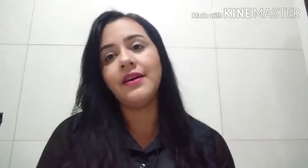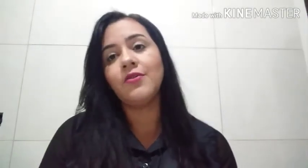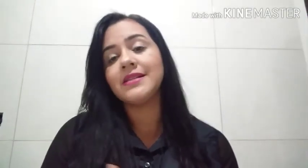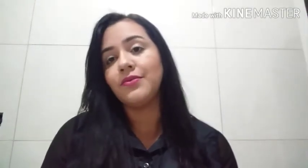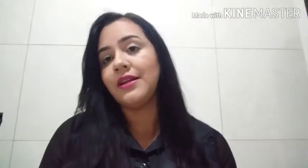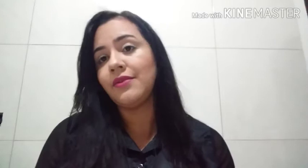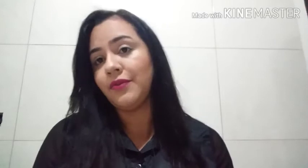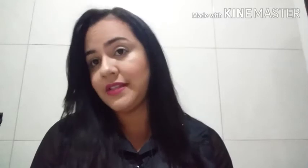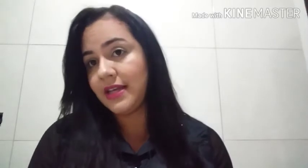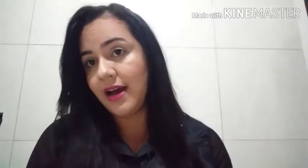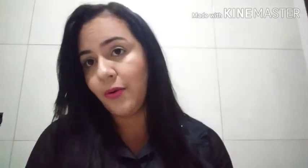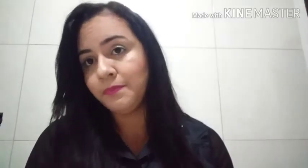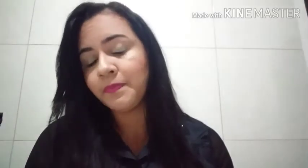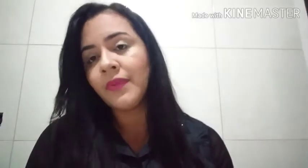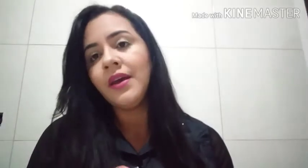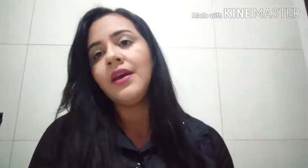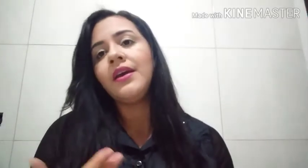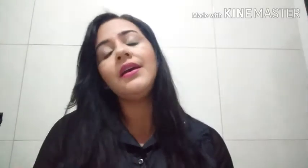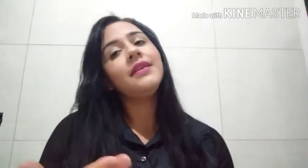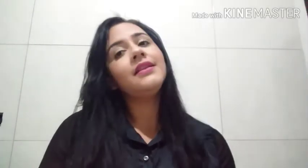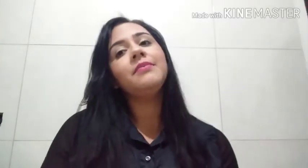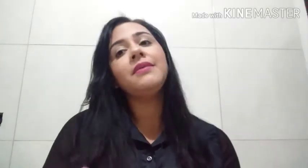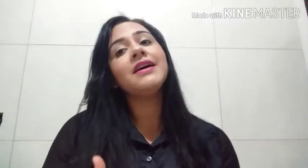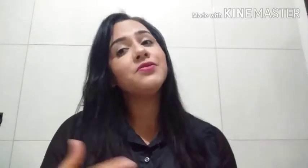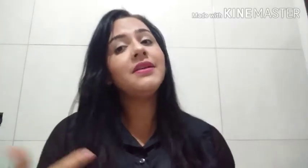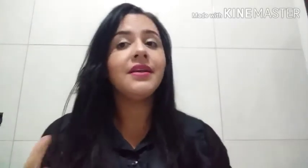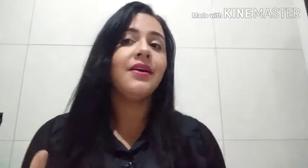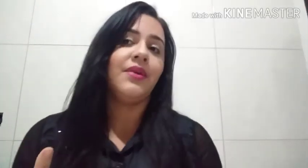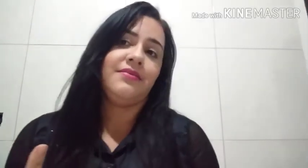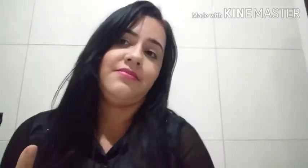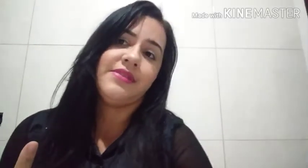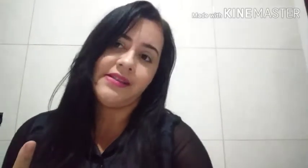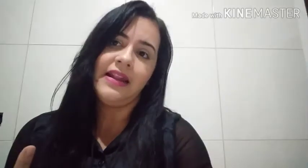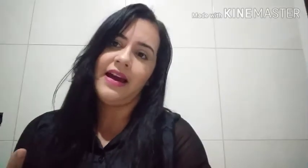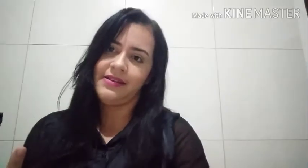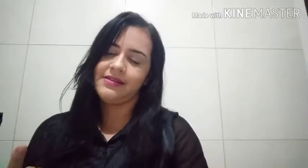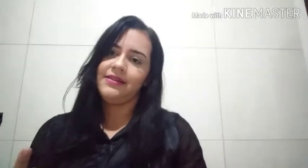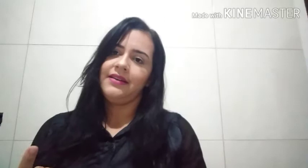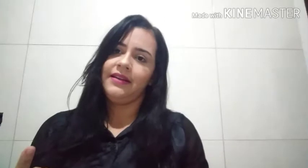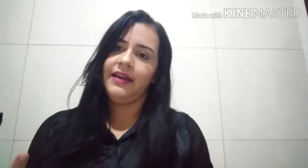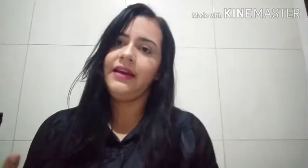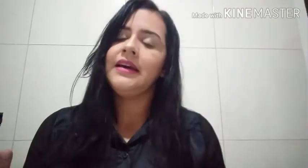a segunda língua oficial, e tem também mais uma língua de sinais, né?